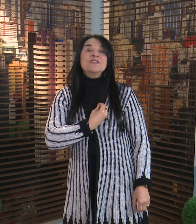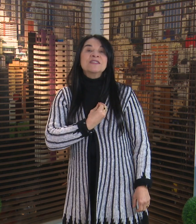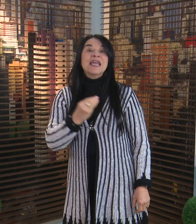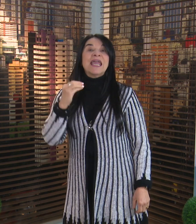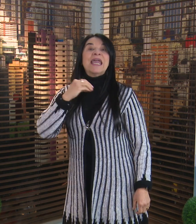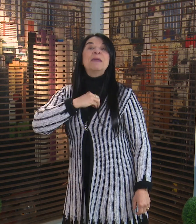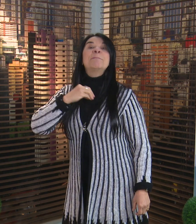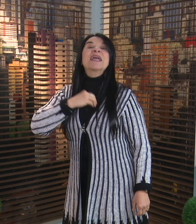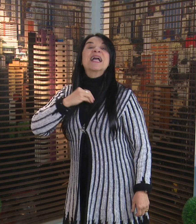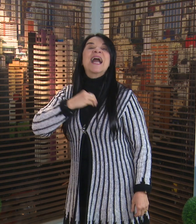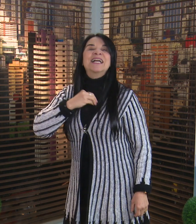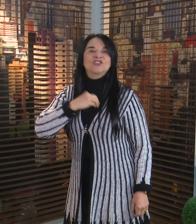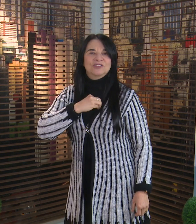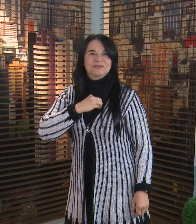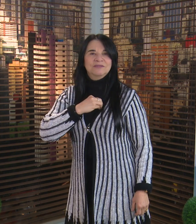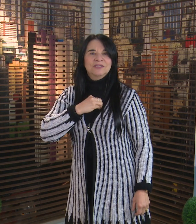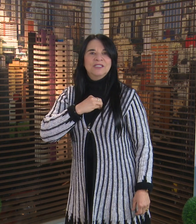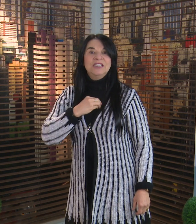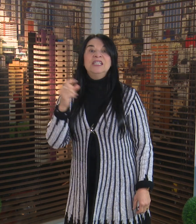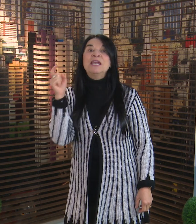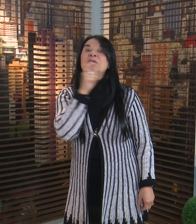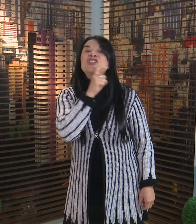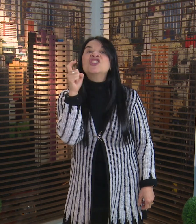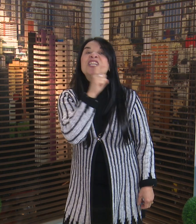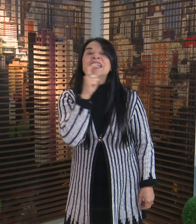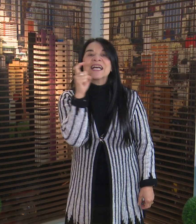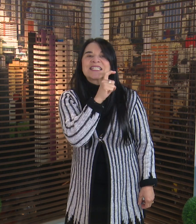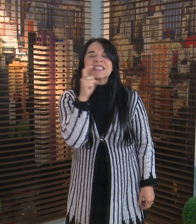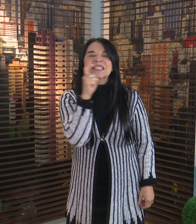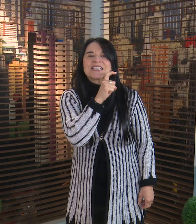vivemos em pecado e em mentiras,